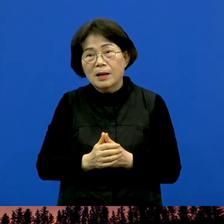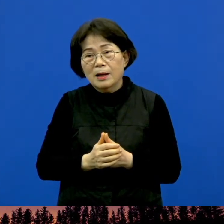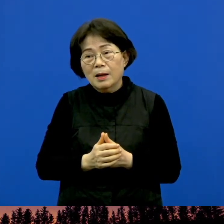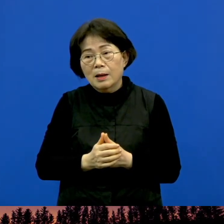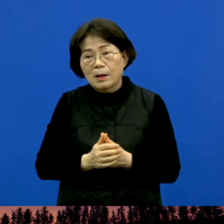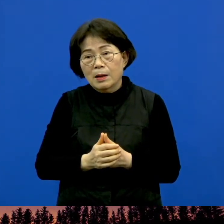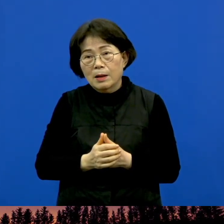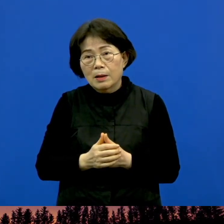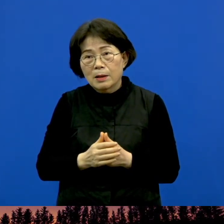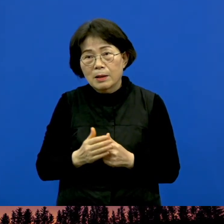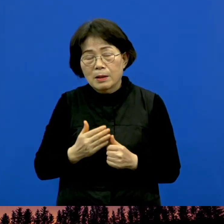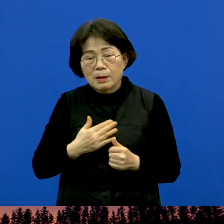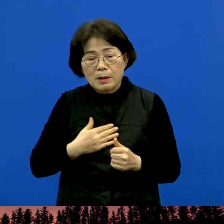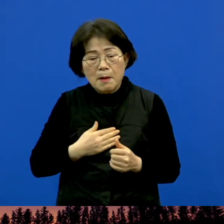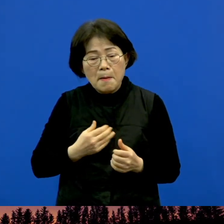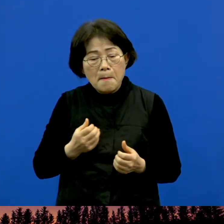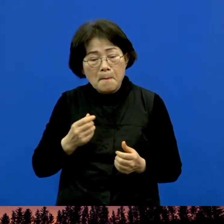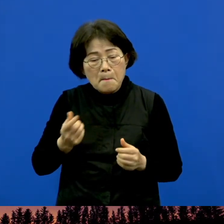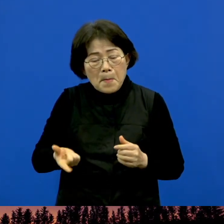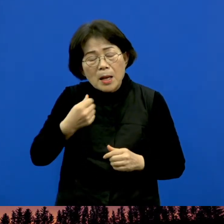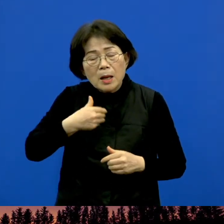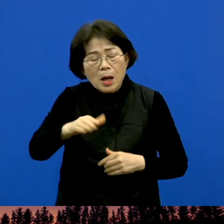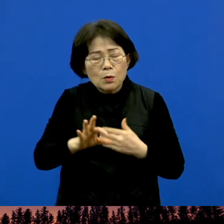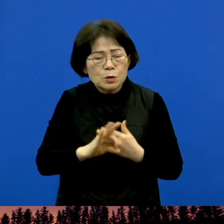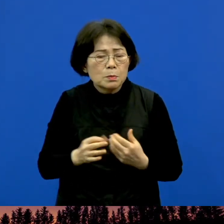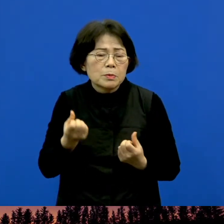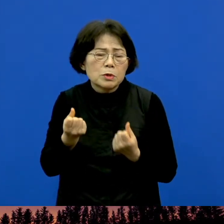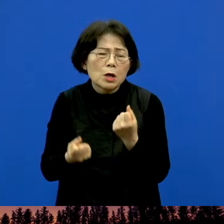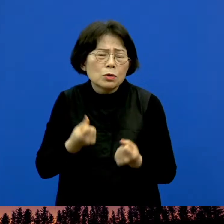좀 빨리 가려면 자전거 타도 되고